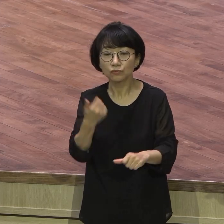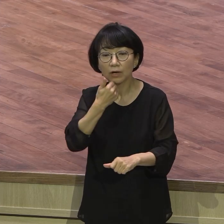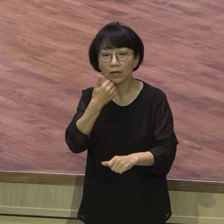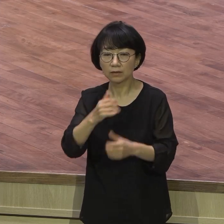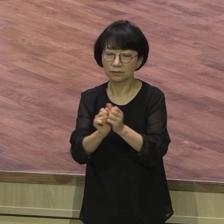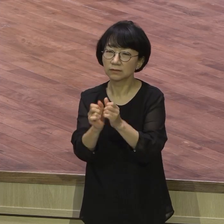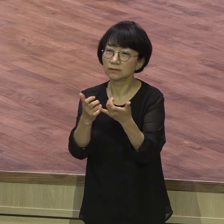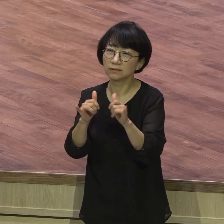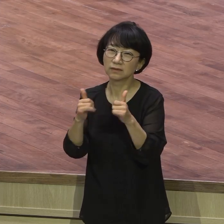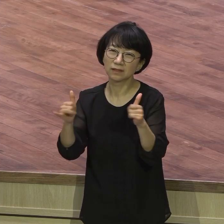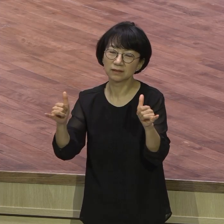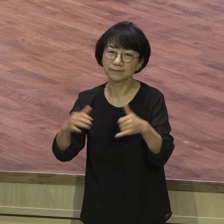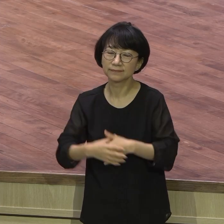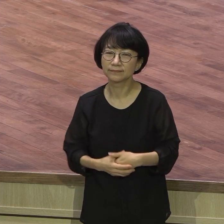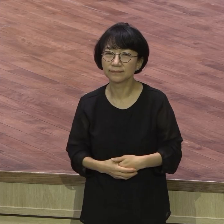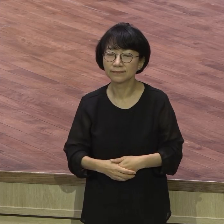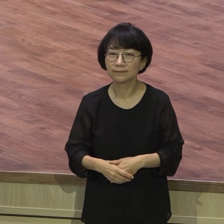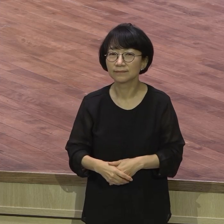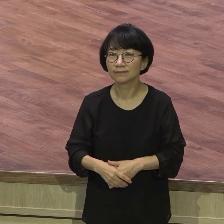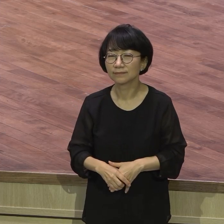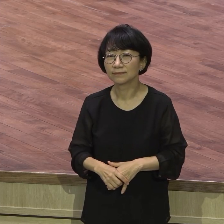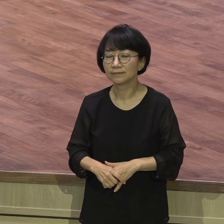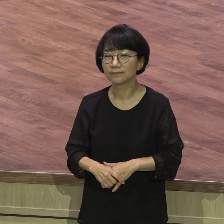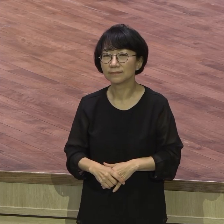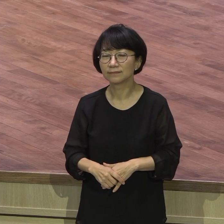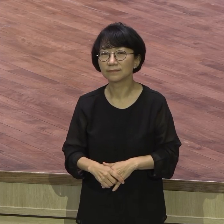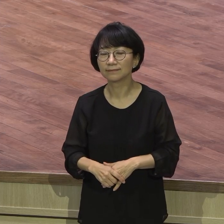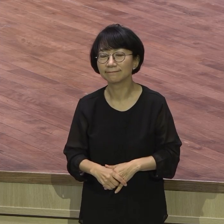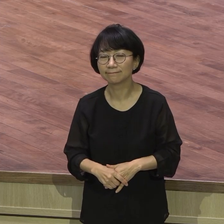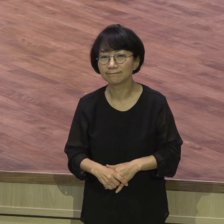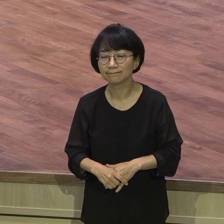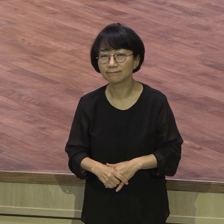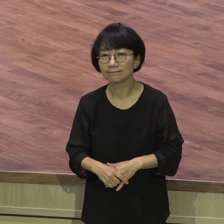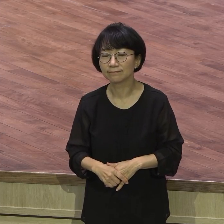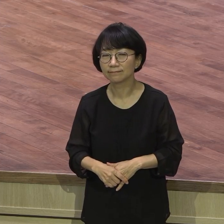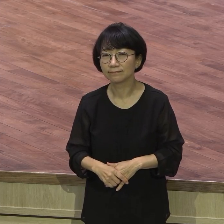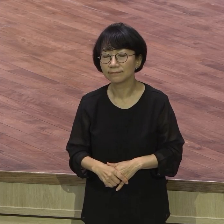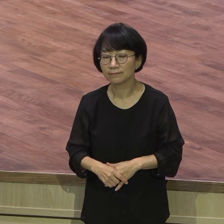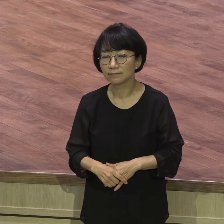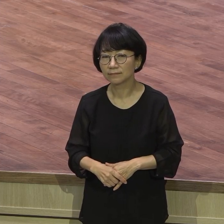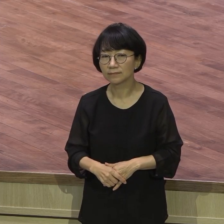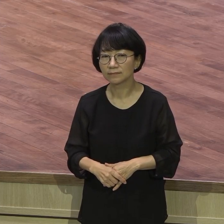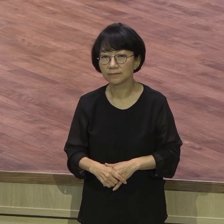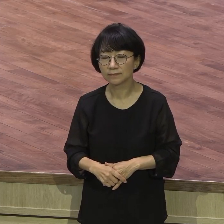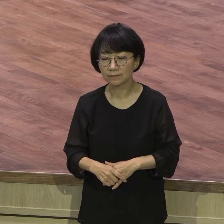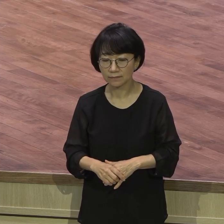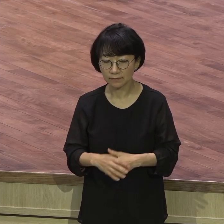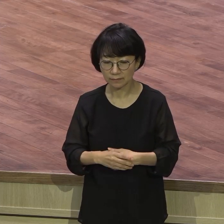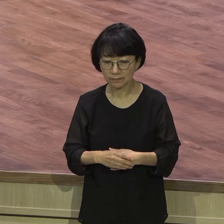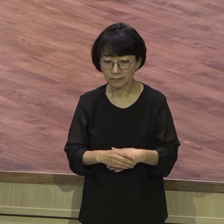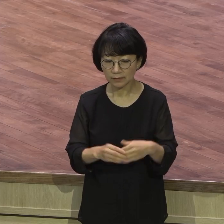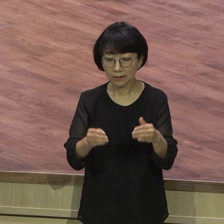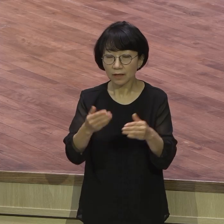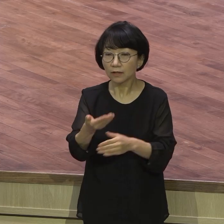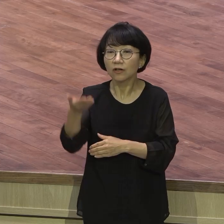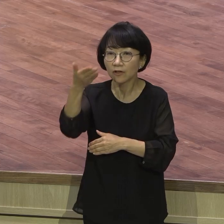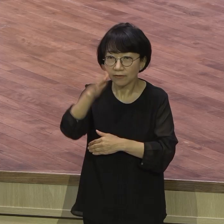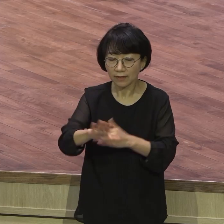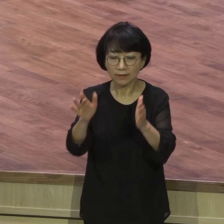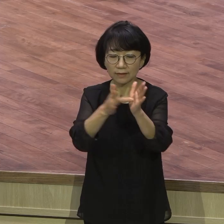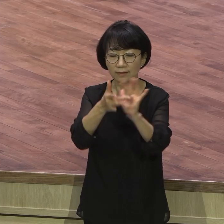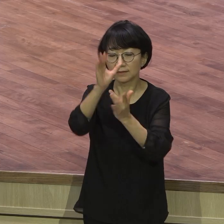그런데 자 여기서 예수 거리도의 십자가의 대속으로